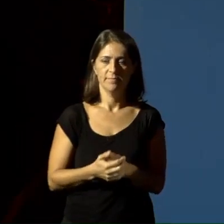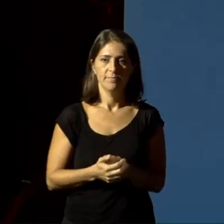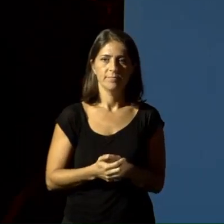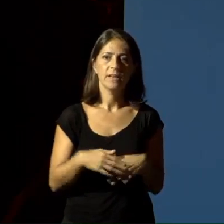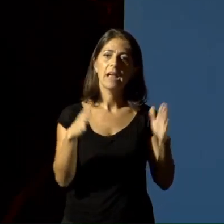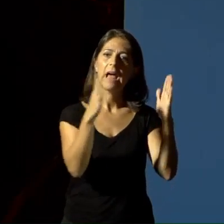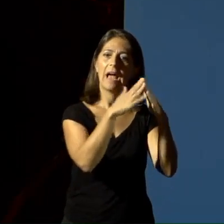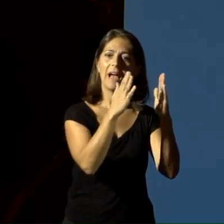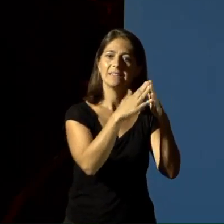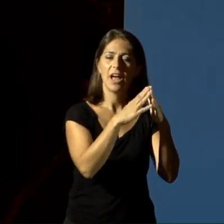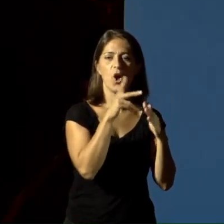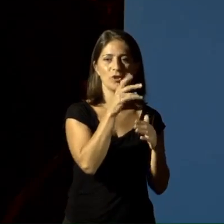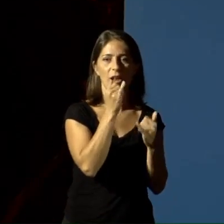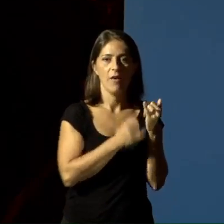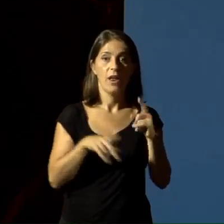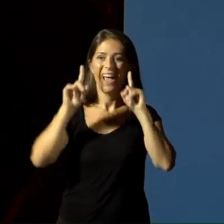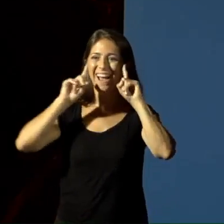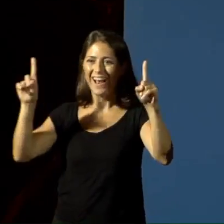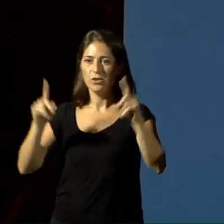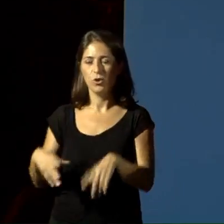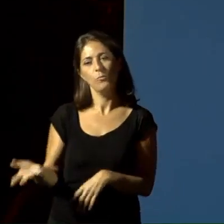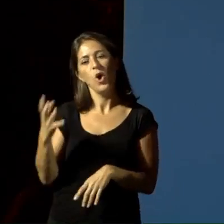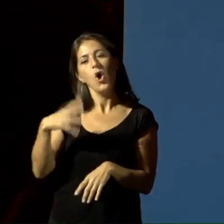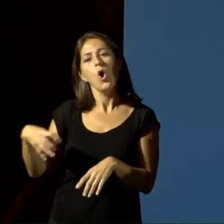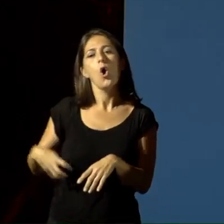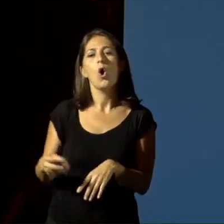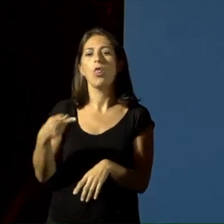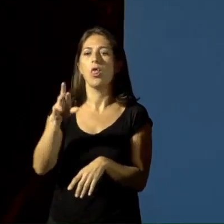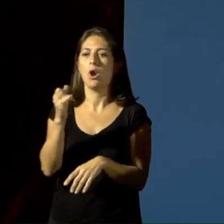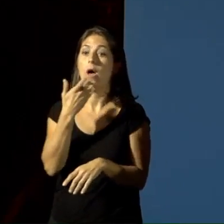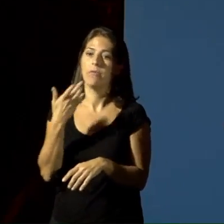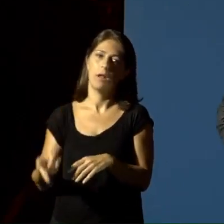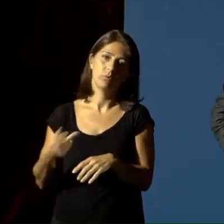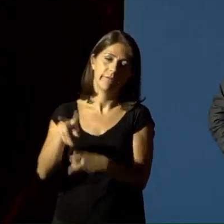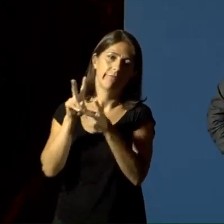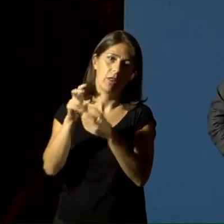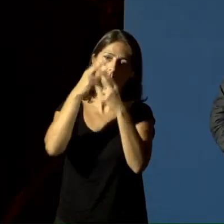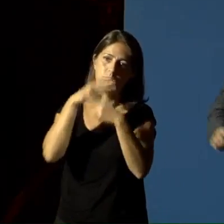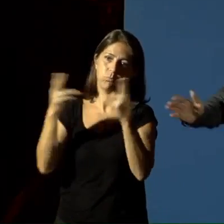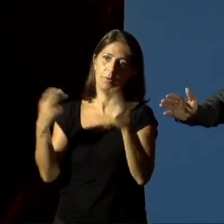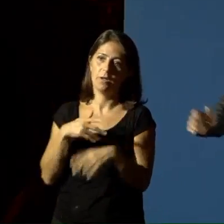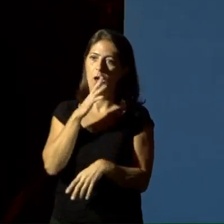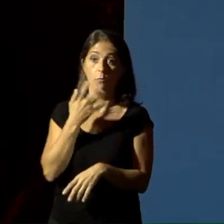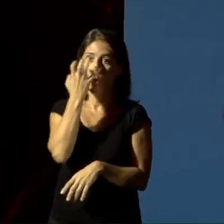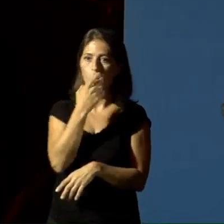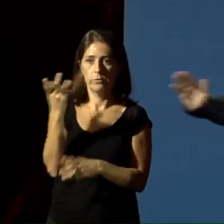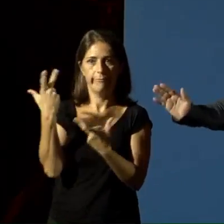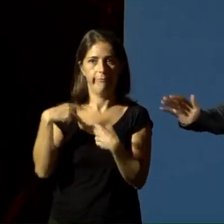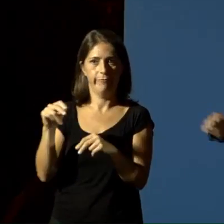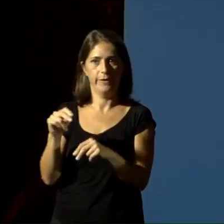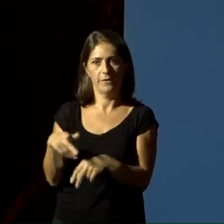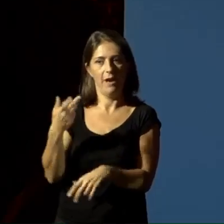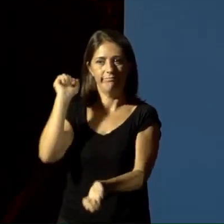Casa do Saldrada. Caso Conde Roa, fraude a facenda pública. Bueno, neste caso o conto acabou mal,